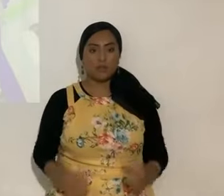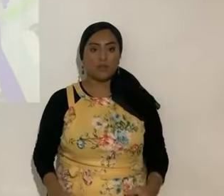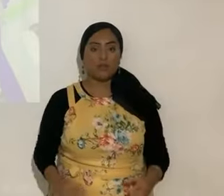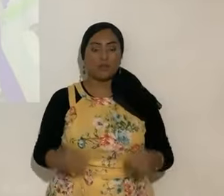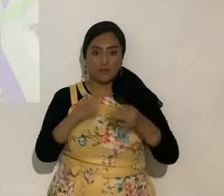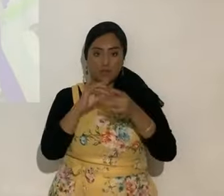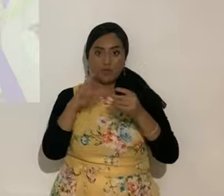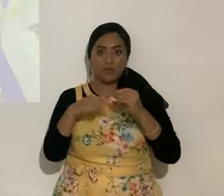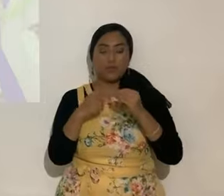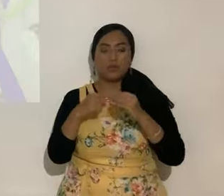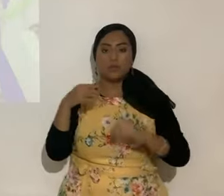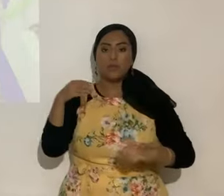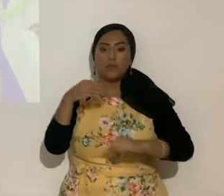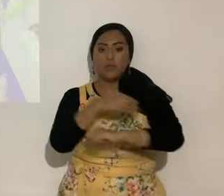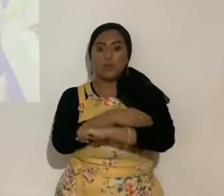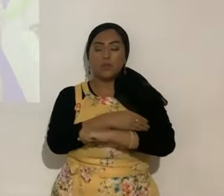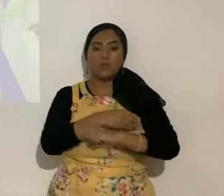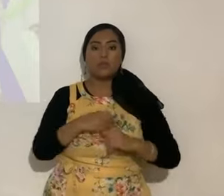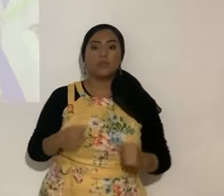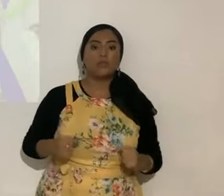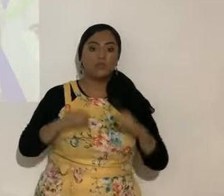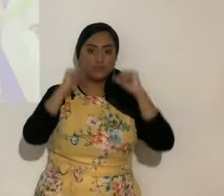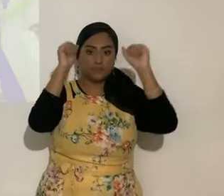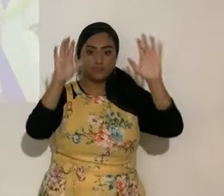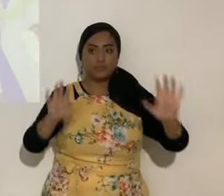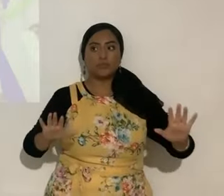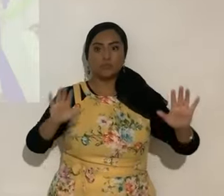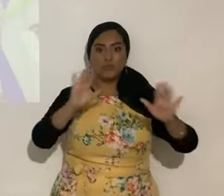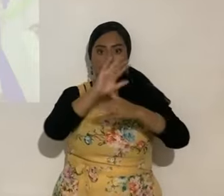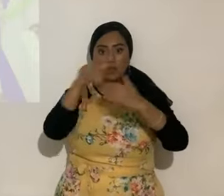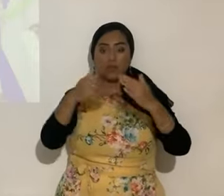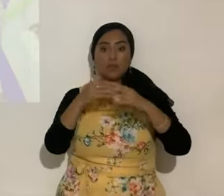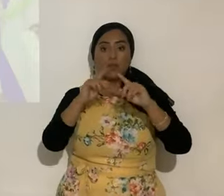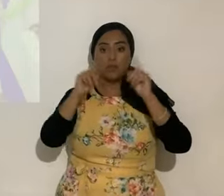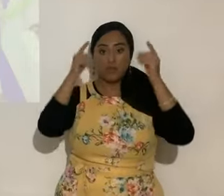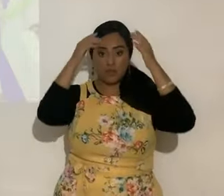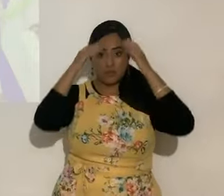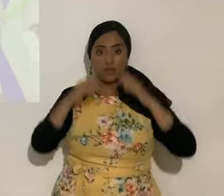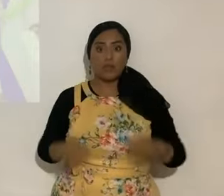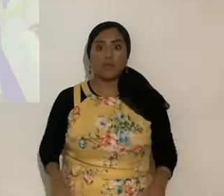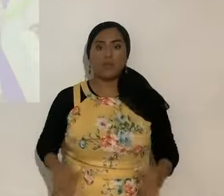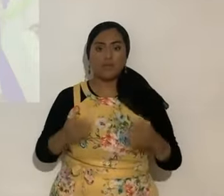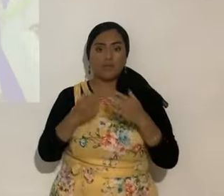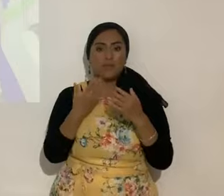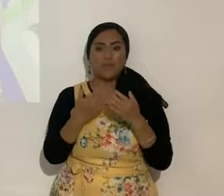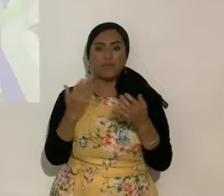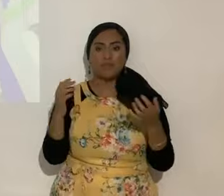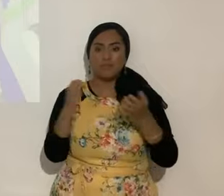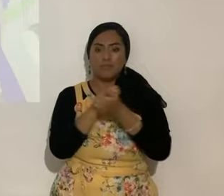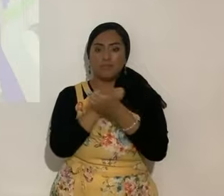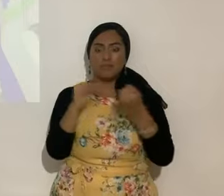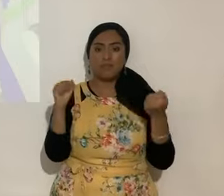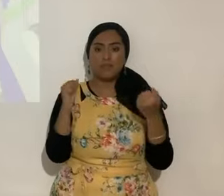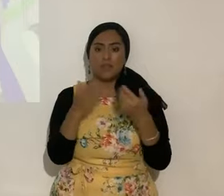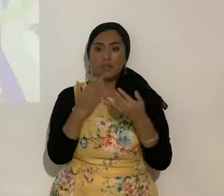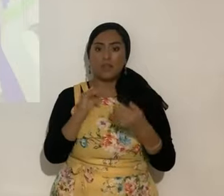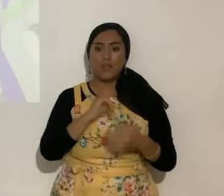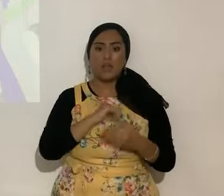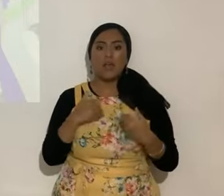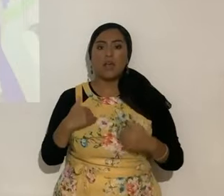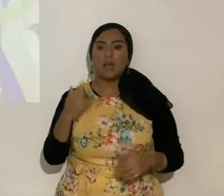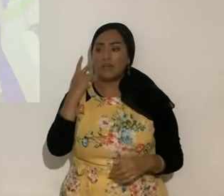voy a hablar algo fuerte, deseando bendición a todos, pero el cuerpo es fácilmente destruido, yo